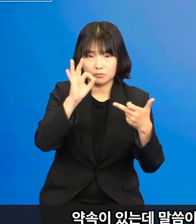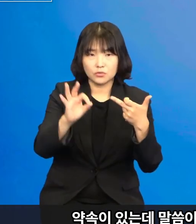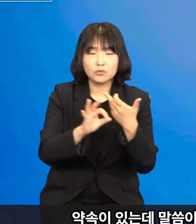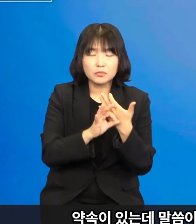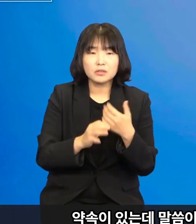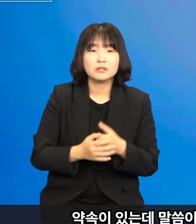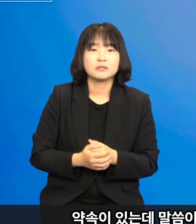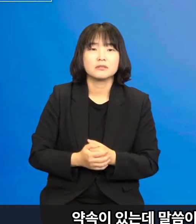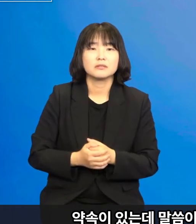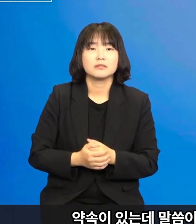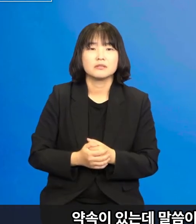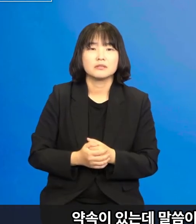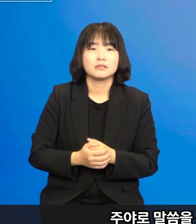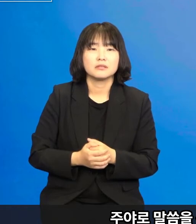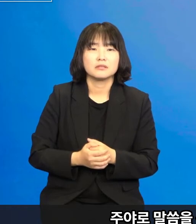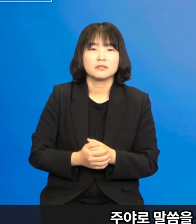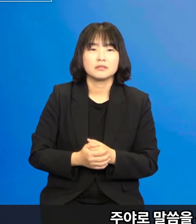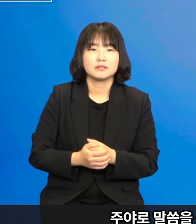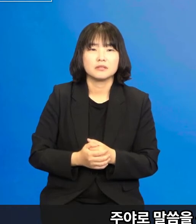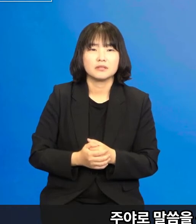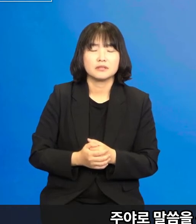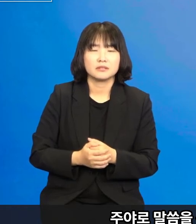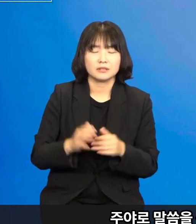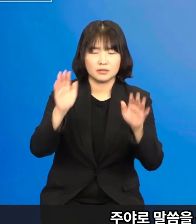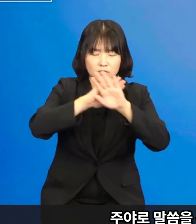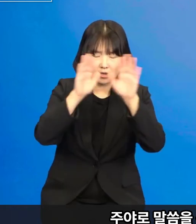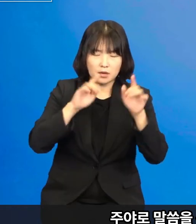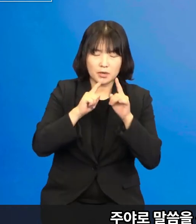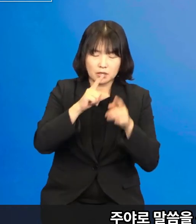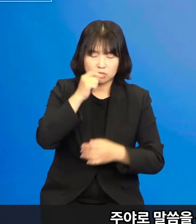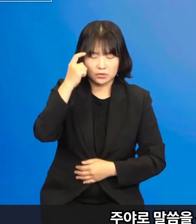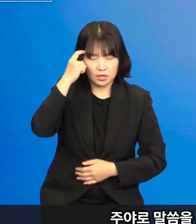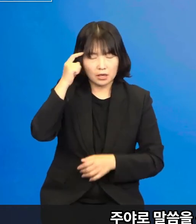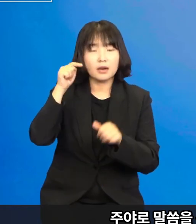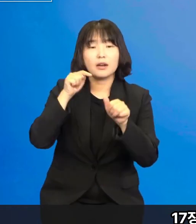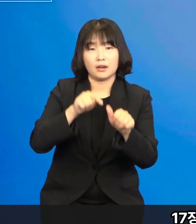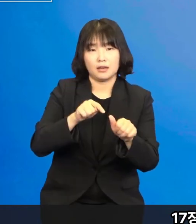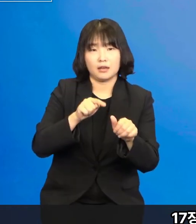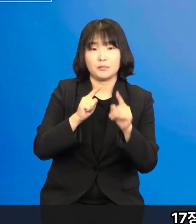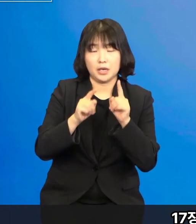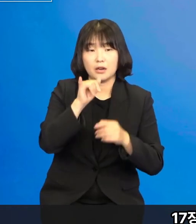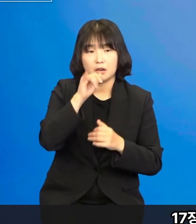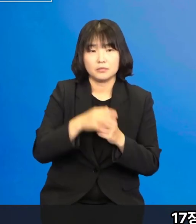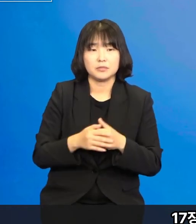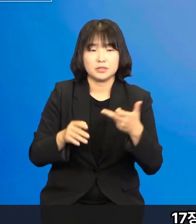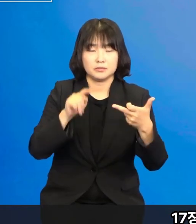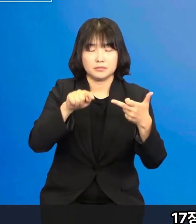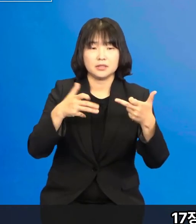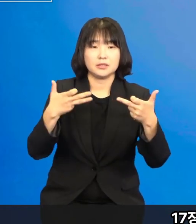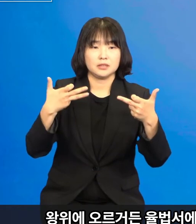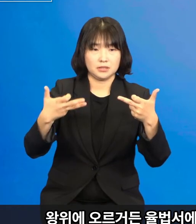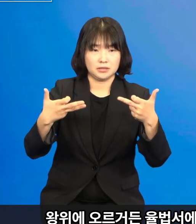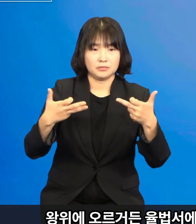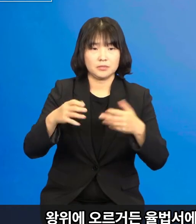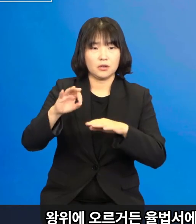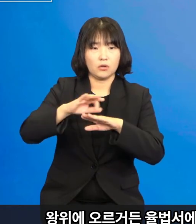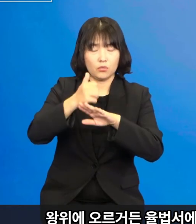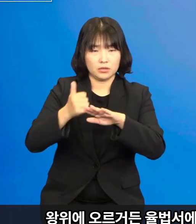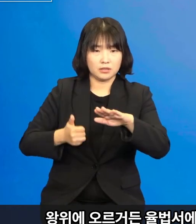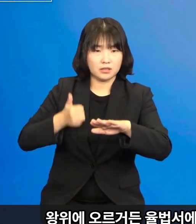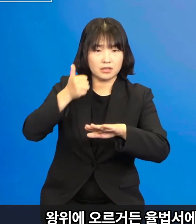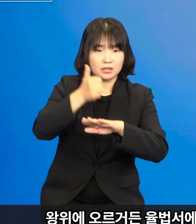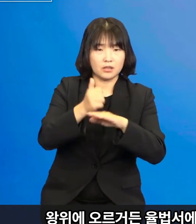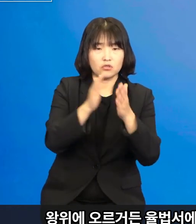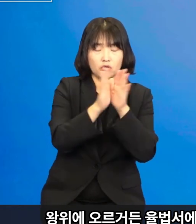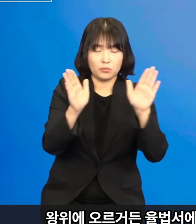있는데, 말씀이 있는데 뭐냐면 뭘 지켜야 되냐면 주여로 말씀을 묵상하라. 말씀이 나와요. 17장 18절입니다. 왕이 오르거든